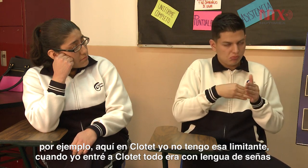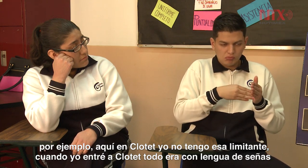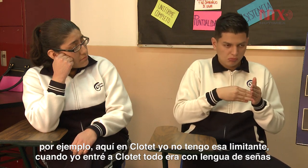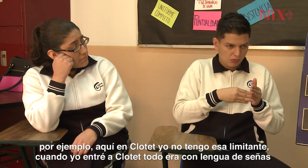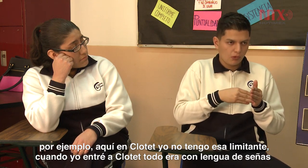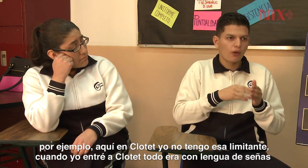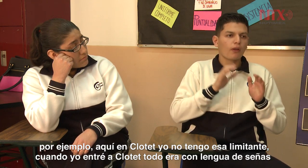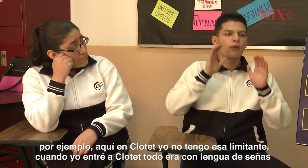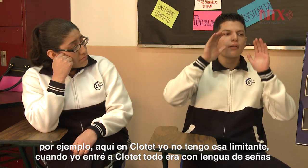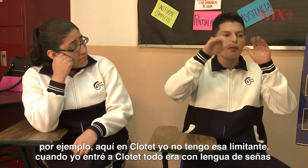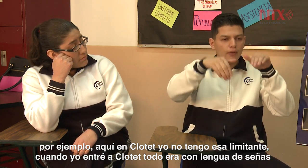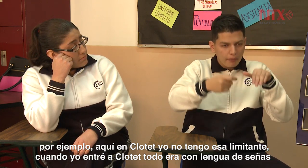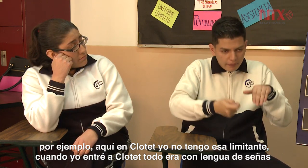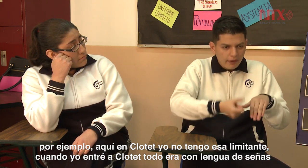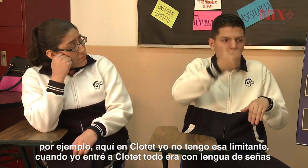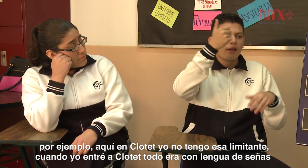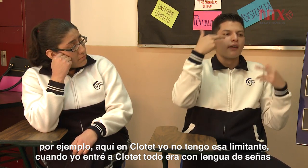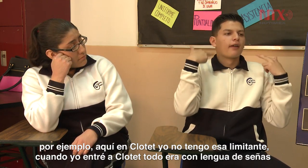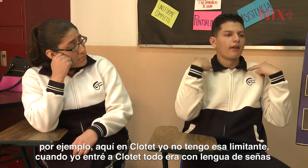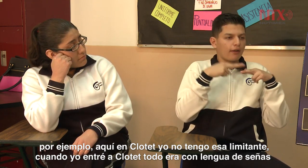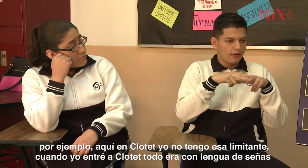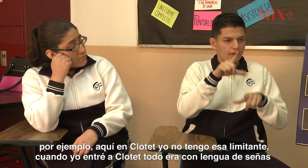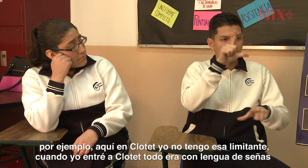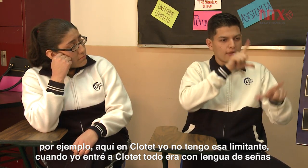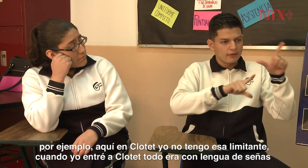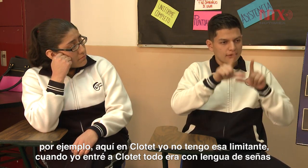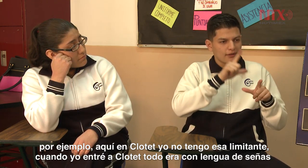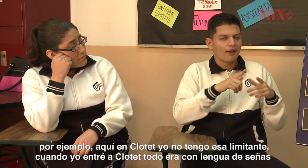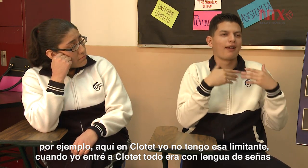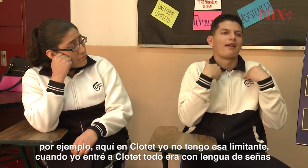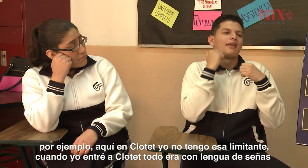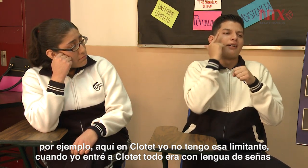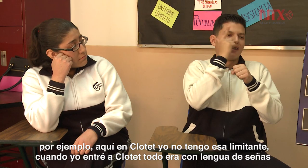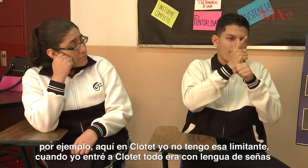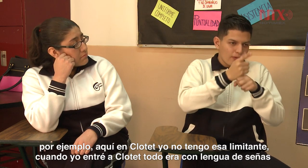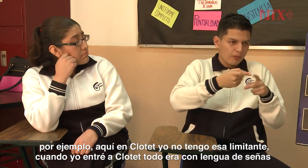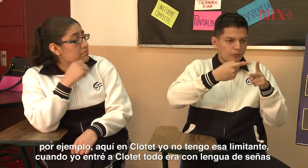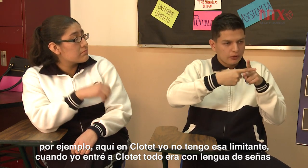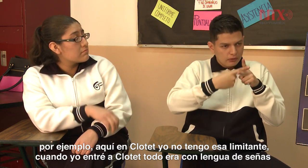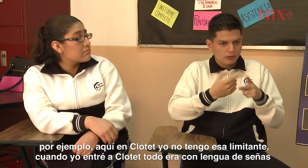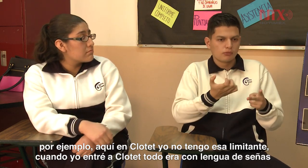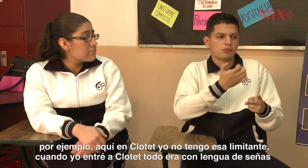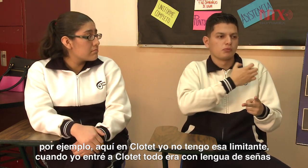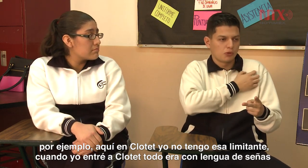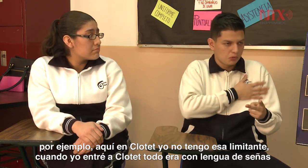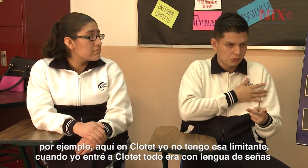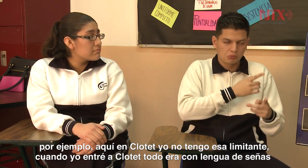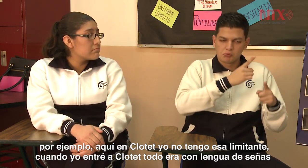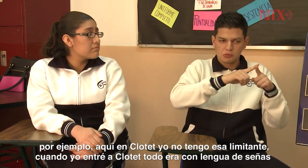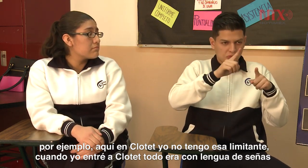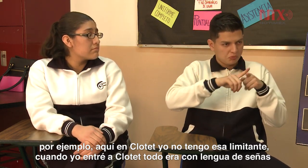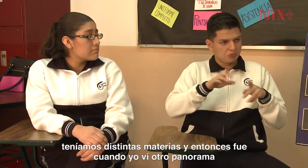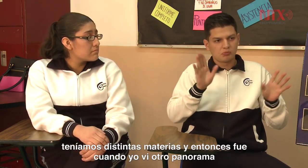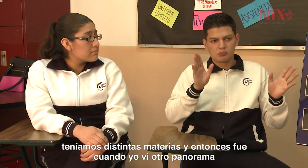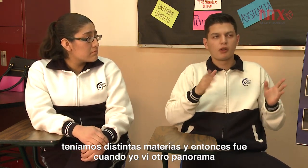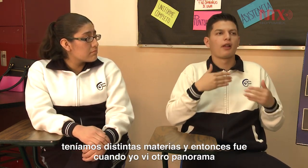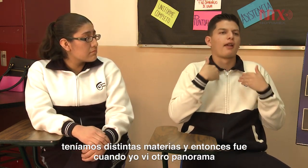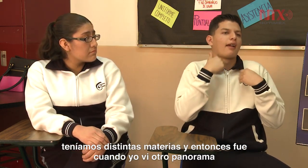Clotet, yo no tengo esa limitante. Cuando yo entré a Clotet, todo era con lengua de señas, teníamos